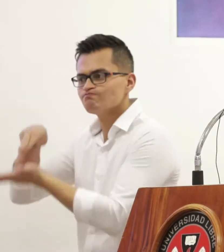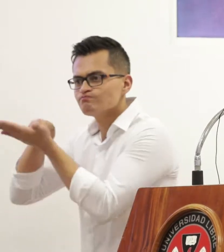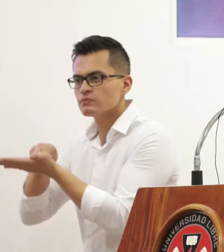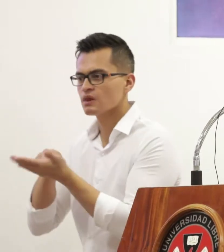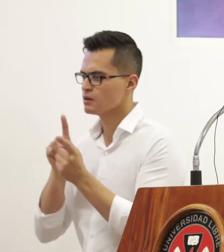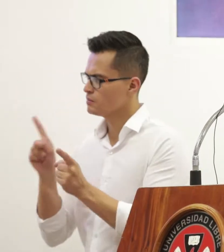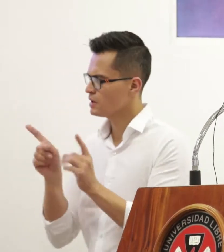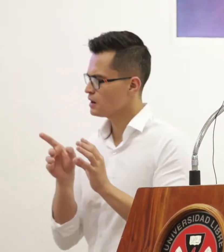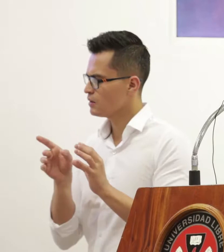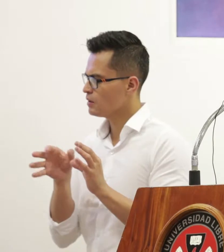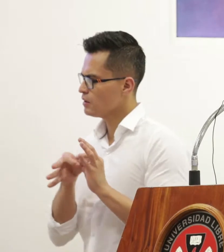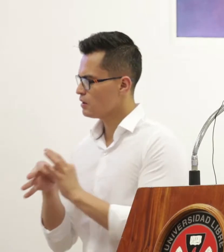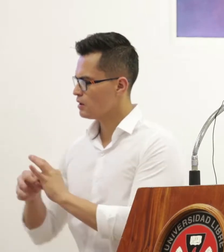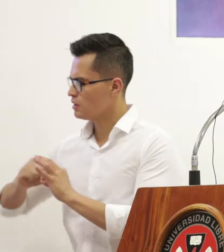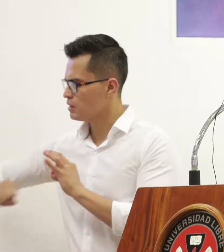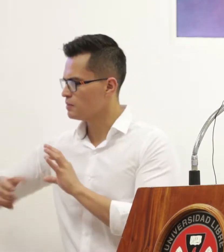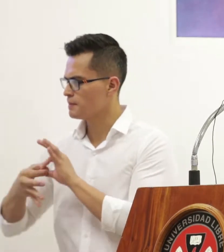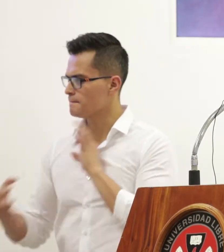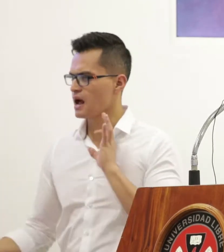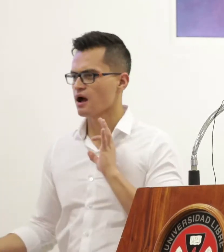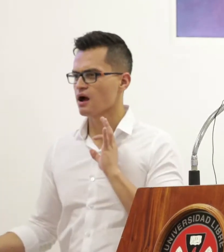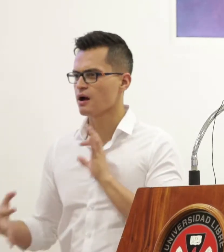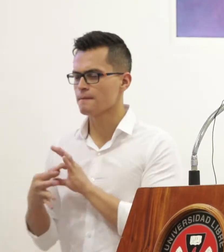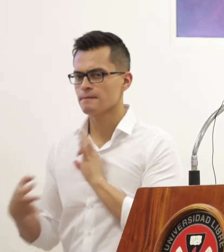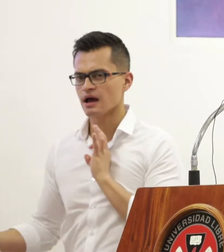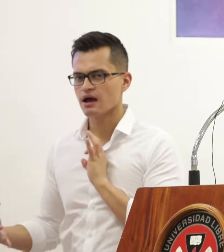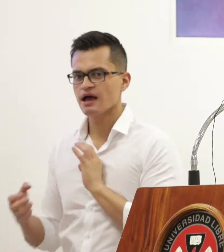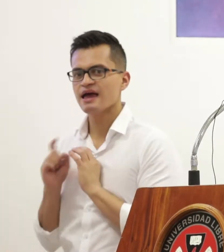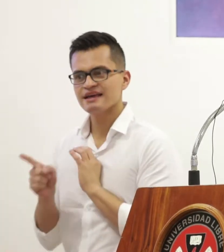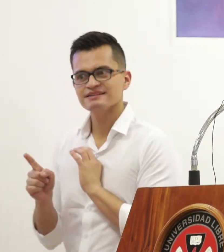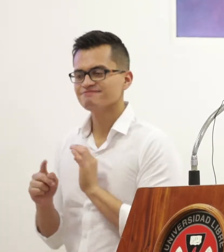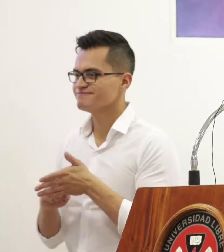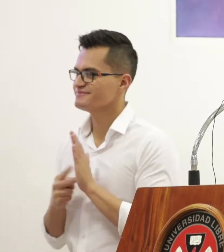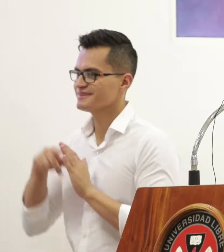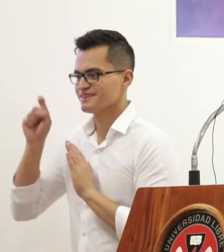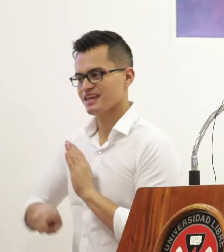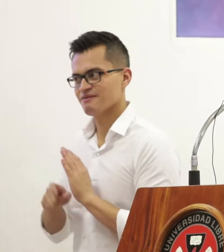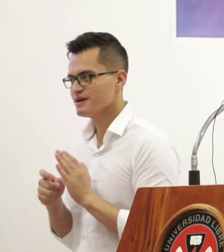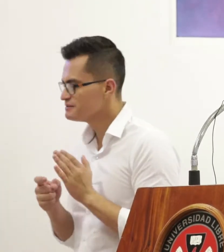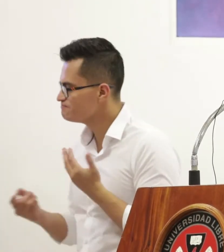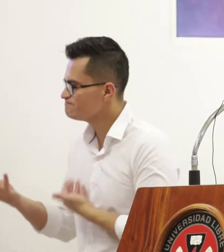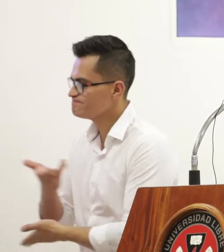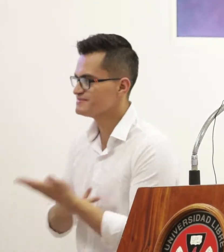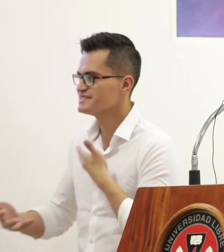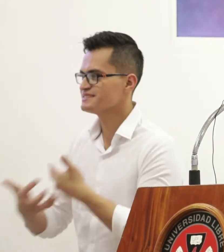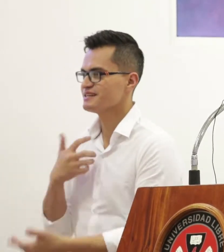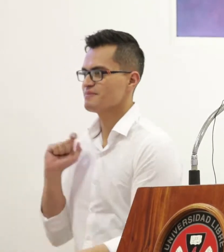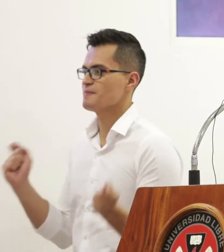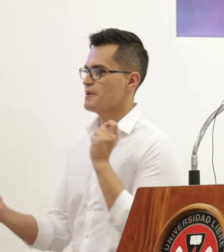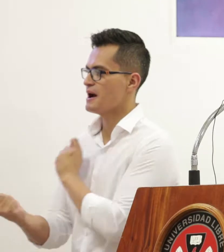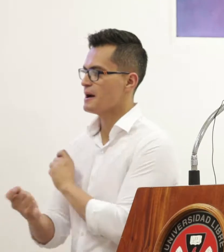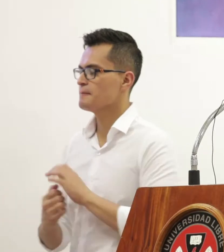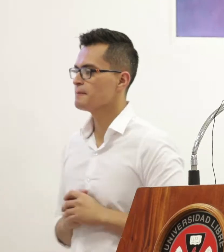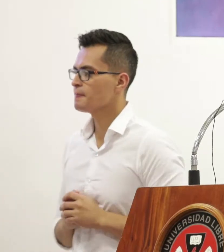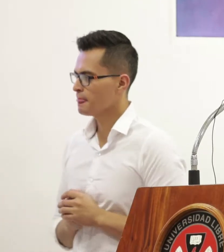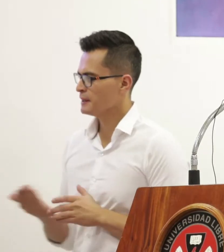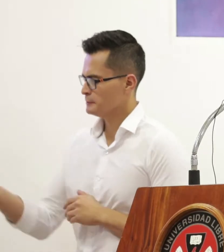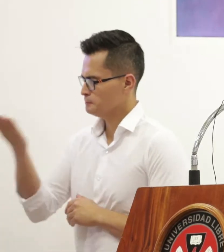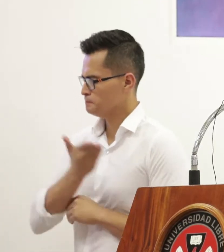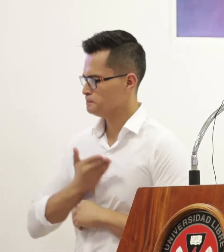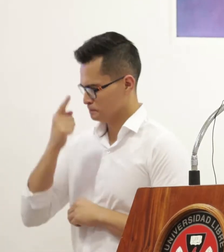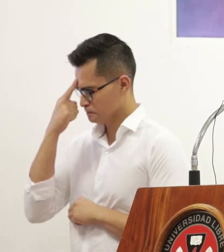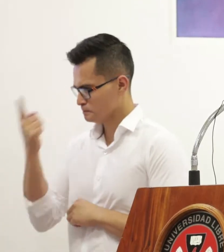de derechos, son enfoques que están completamente rebasados. Y ustedes saben, los que son los